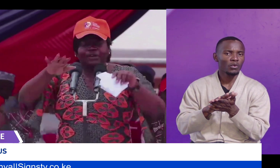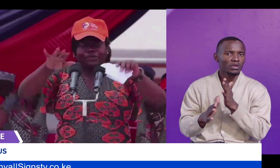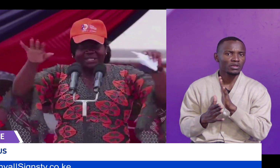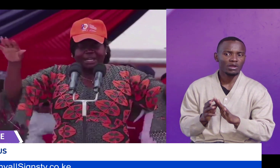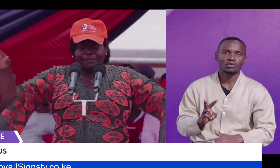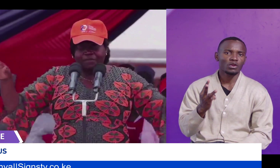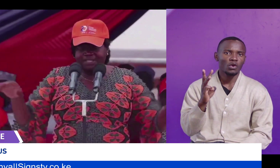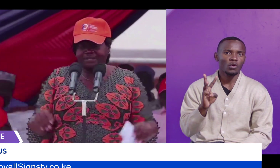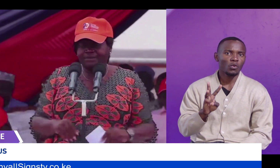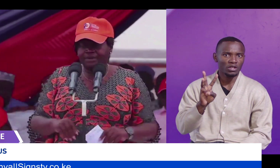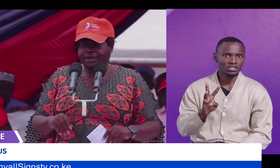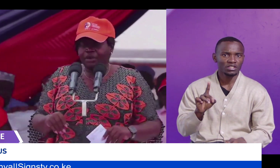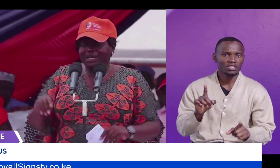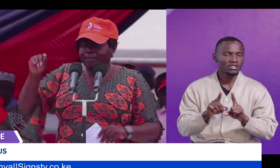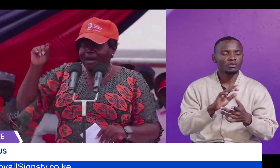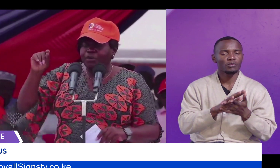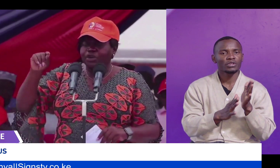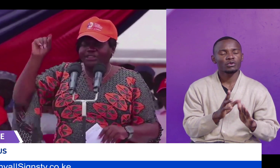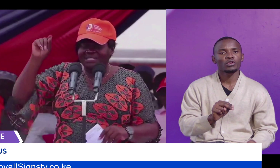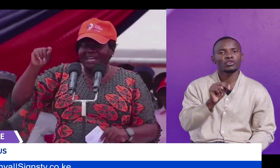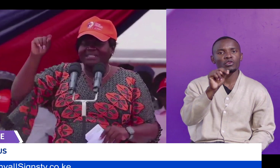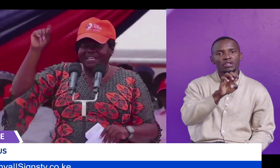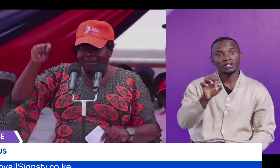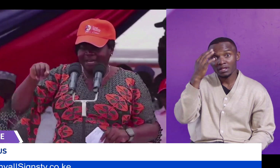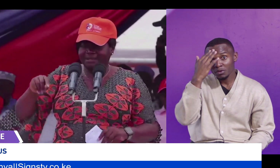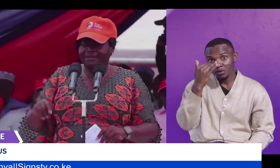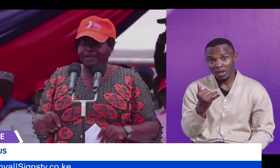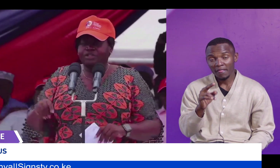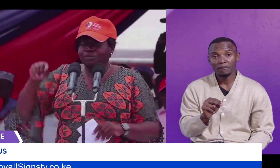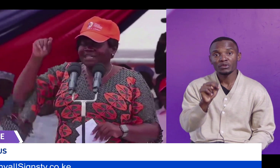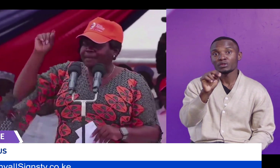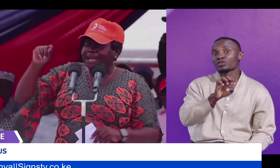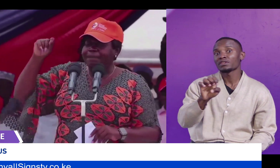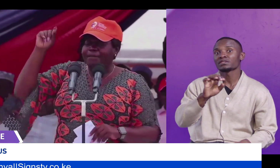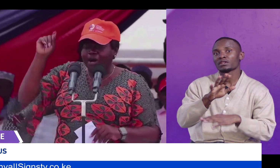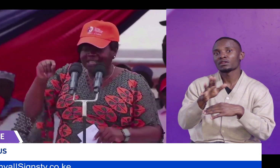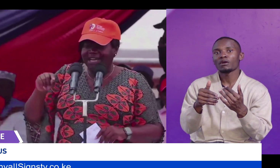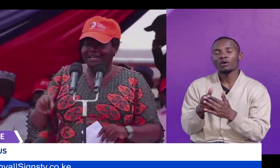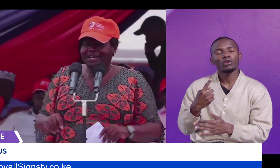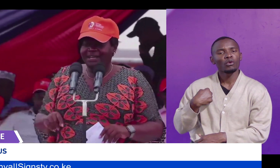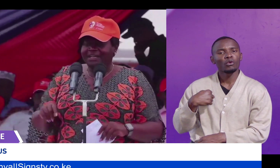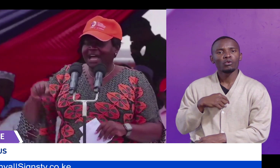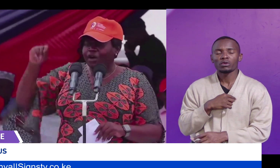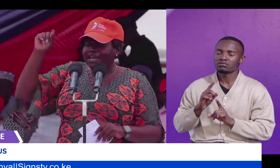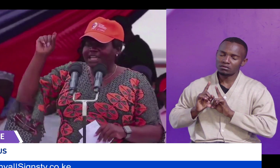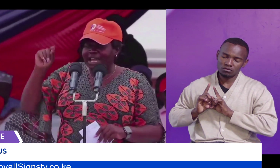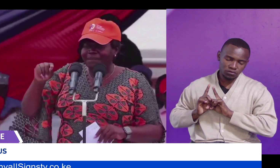North Eastern Province. Kwa sababu North Eastern nzima tumetembea pamoja na ODM